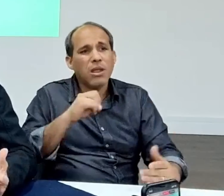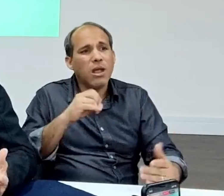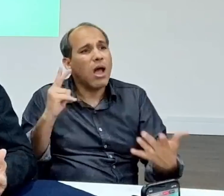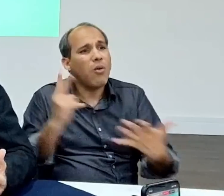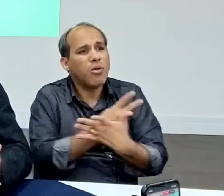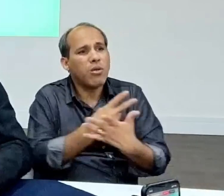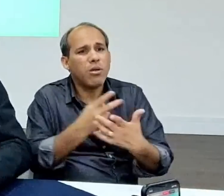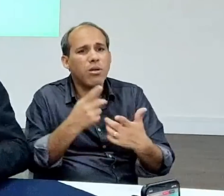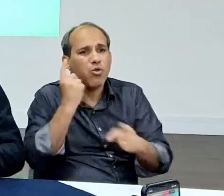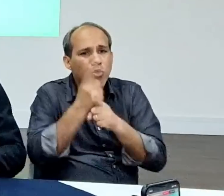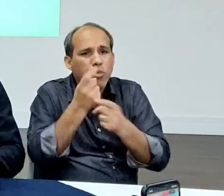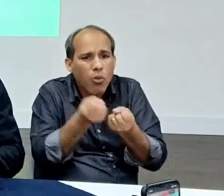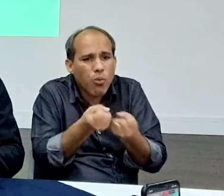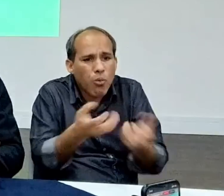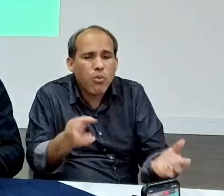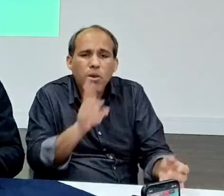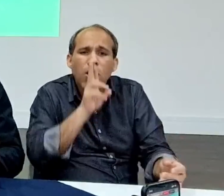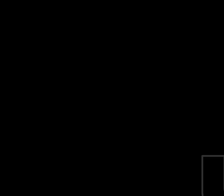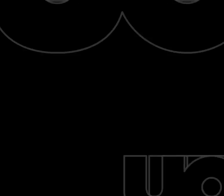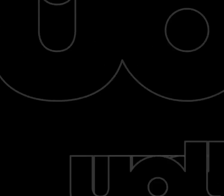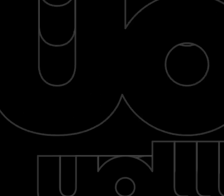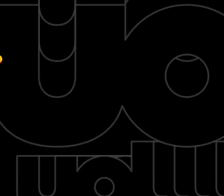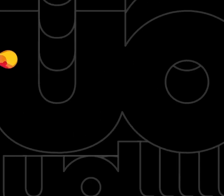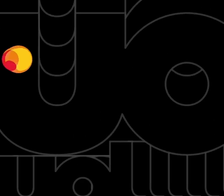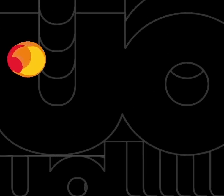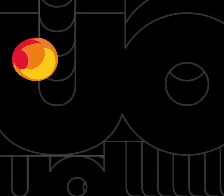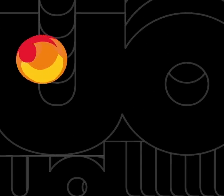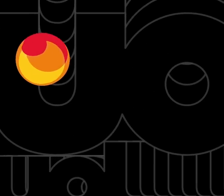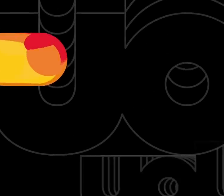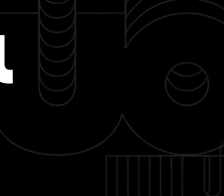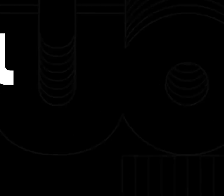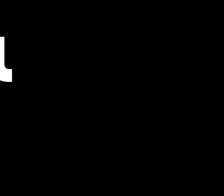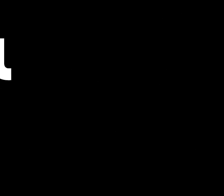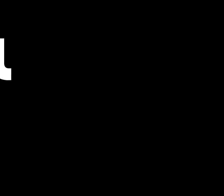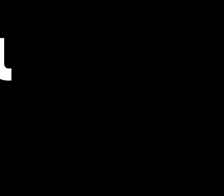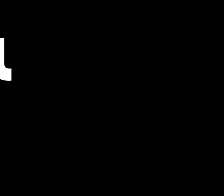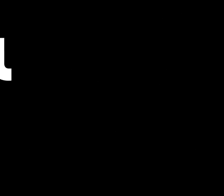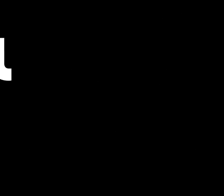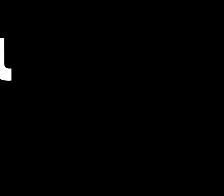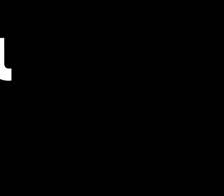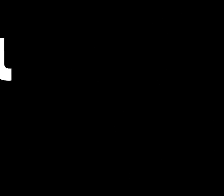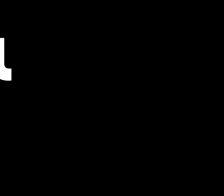pelos seus atos. E assim é em nosso governo. Qual?